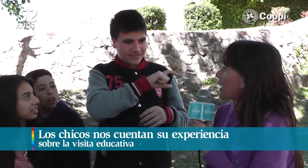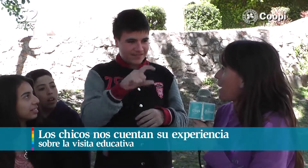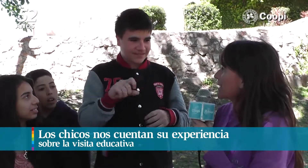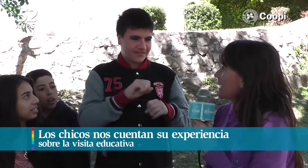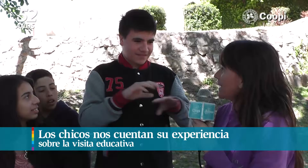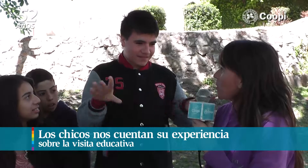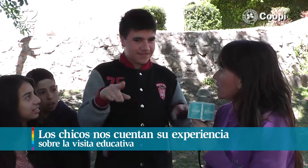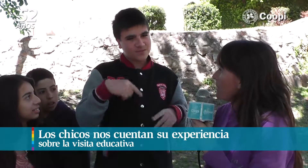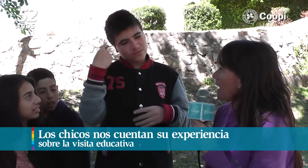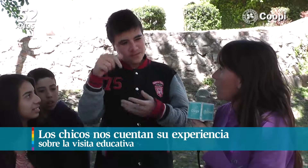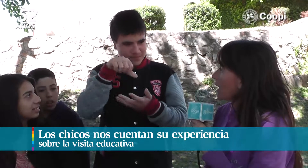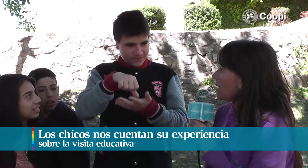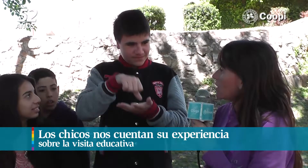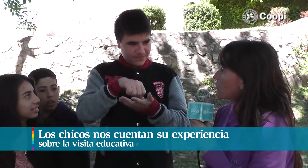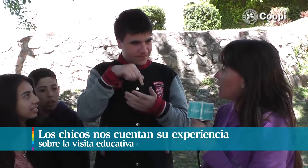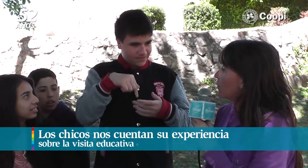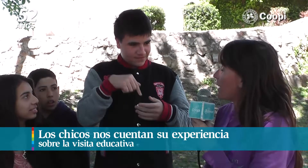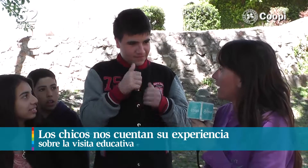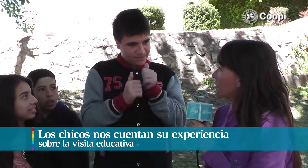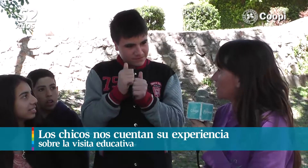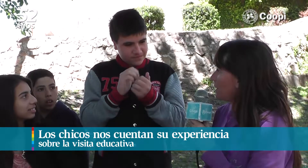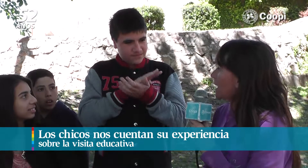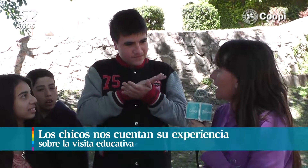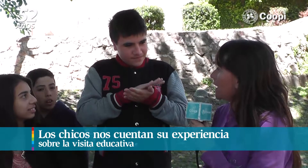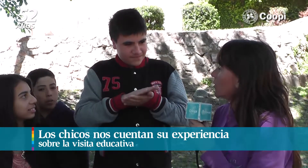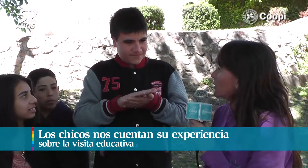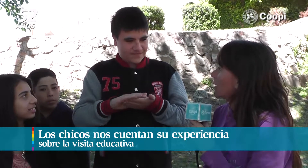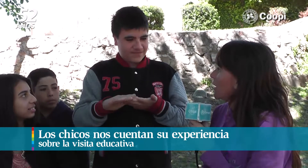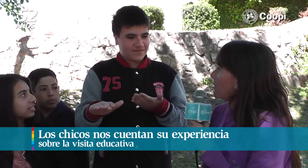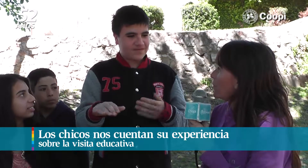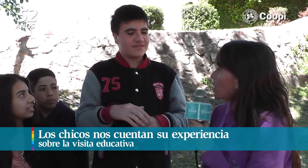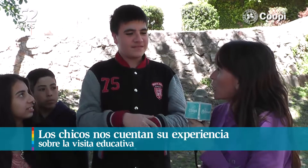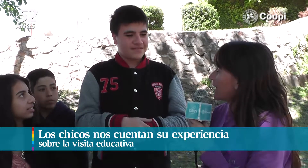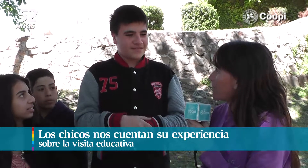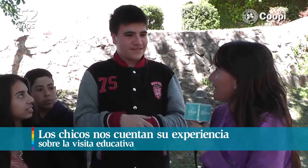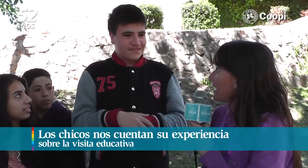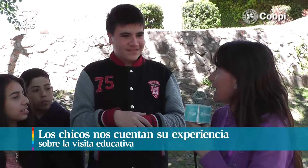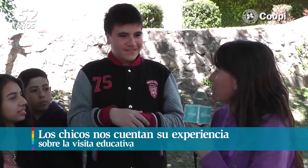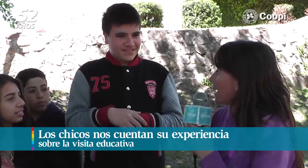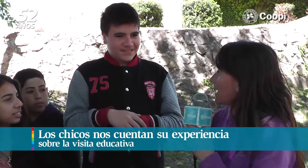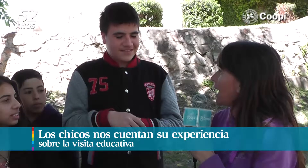que a veces está contaminado el río, y eso está muy mal, contaminar el río. Por eso en esta planta la limpian al